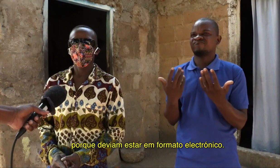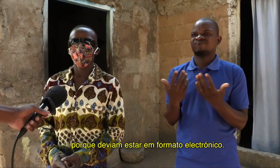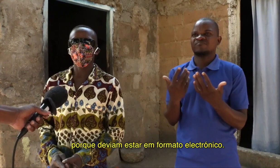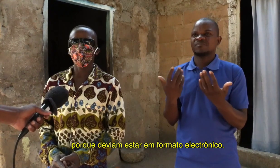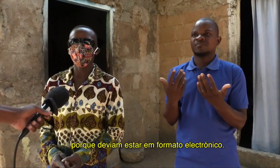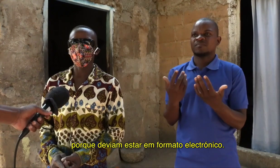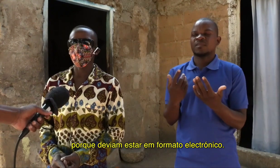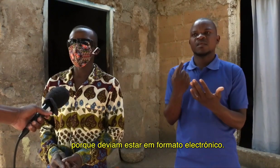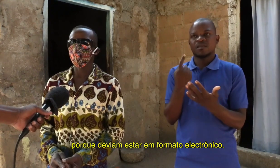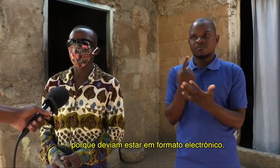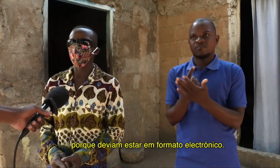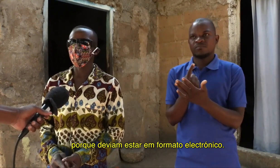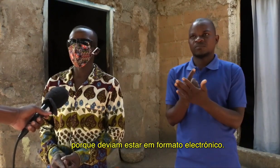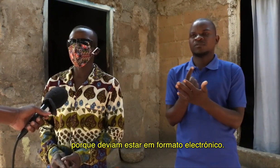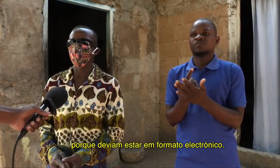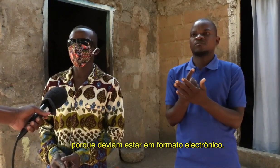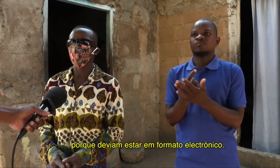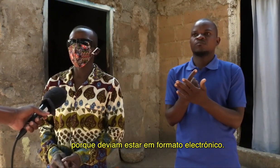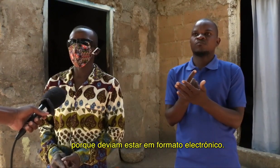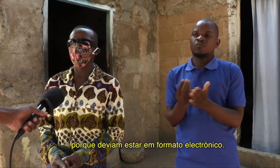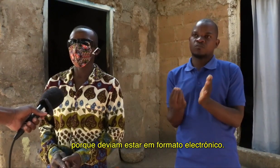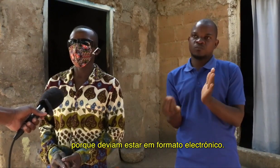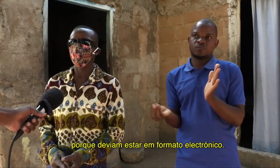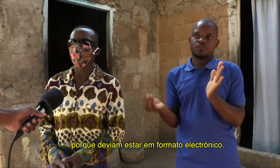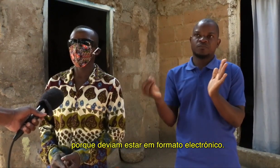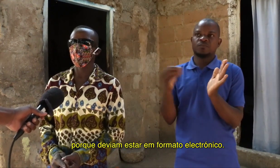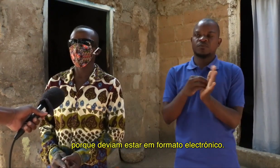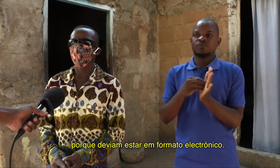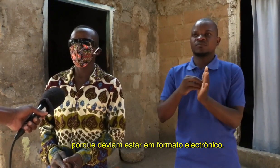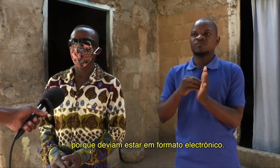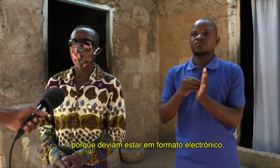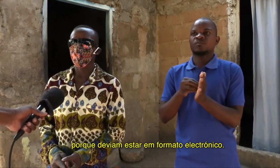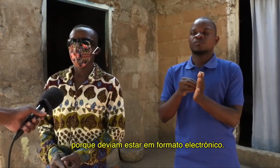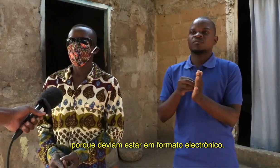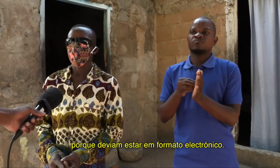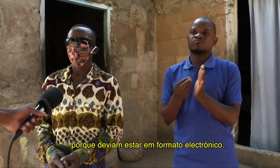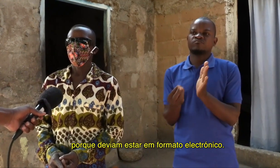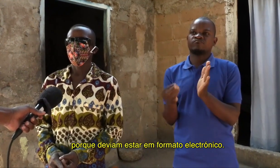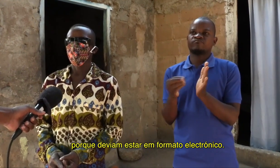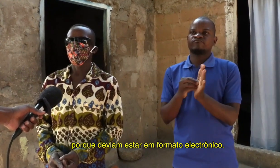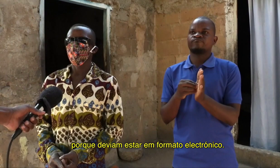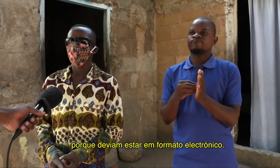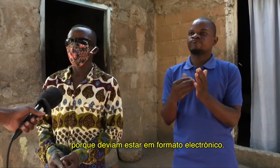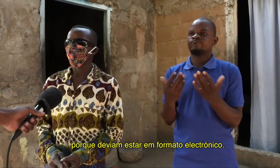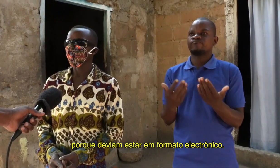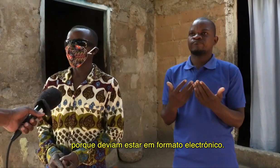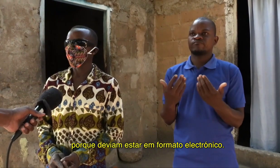Queria que tivesse em forma... em forma... de coisa...